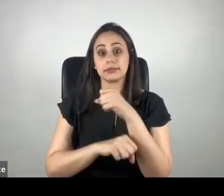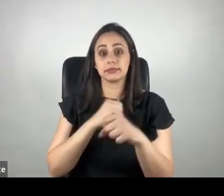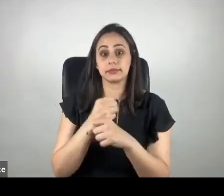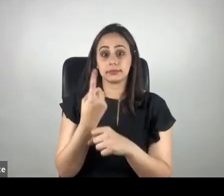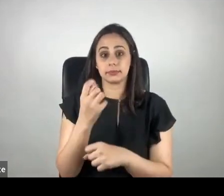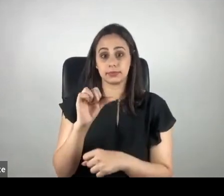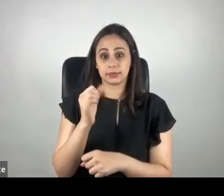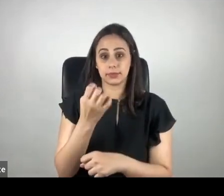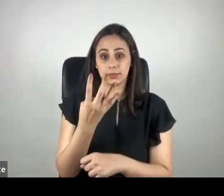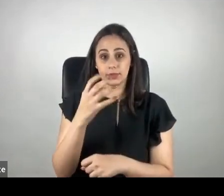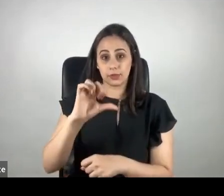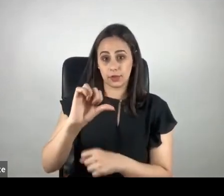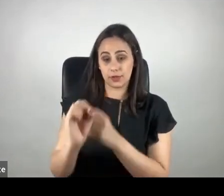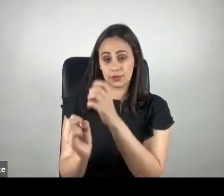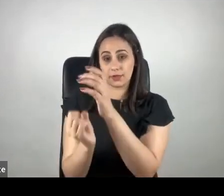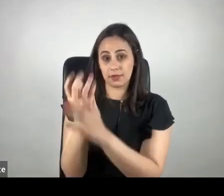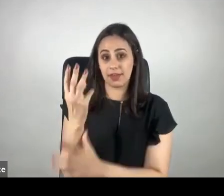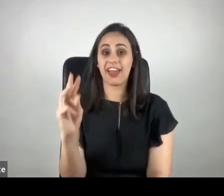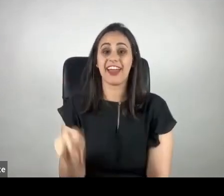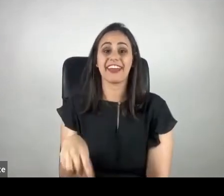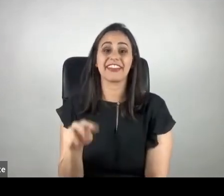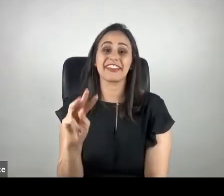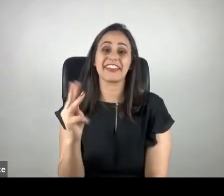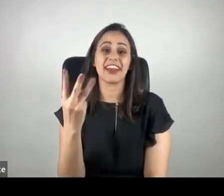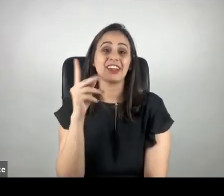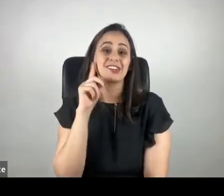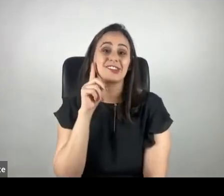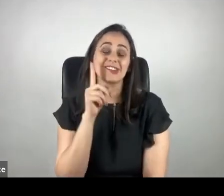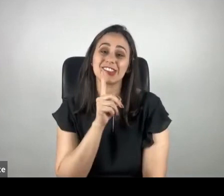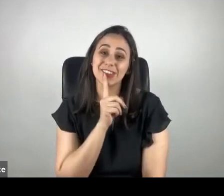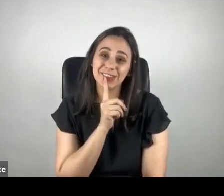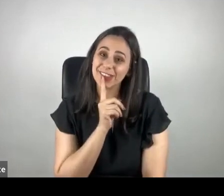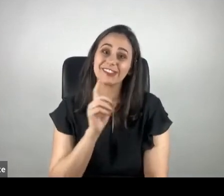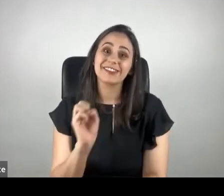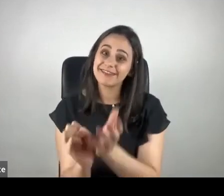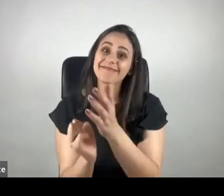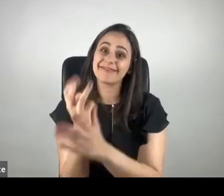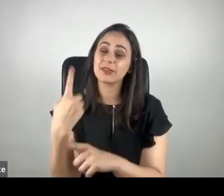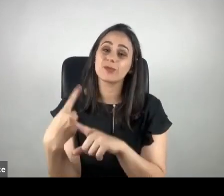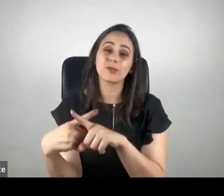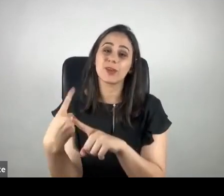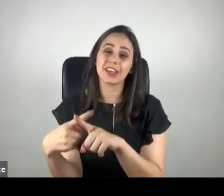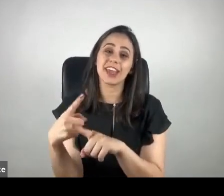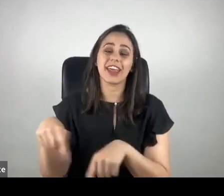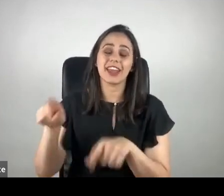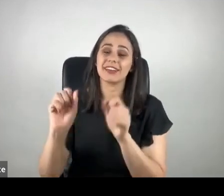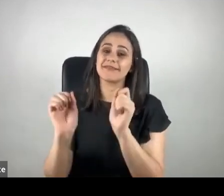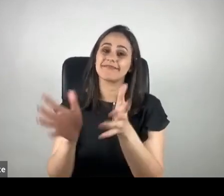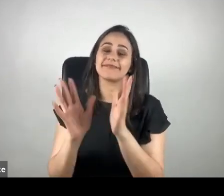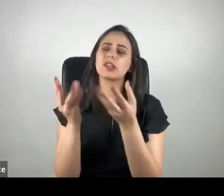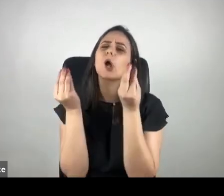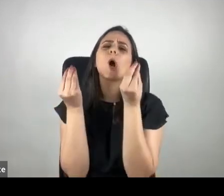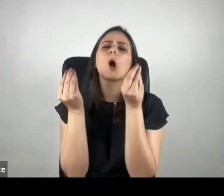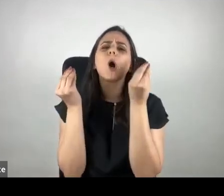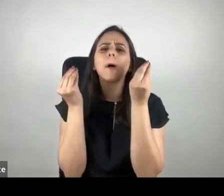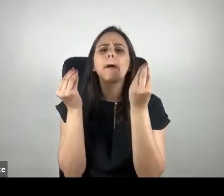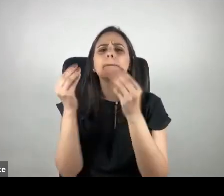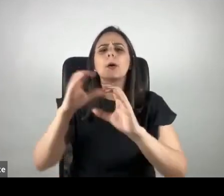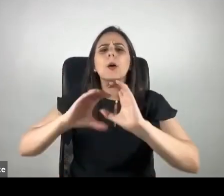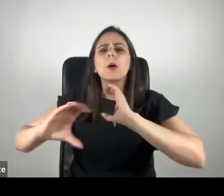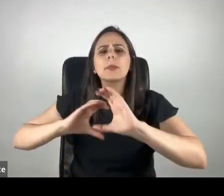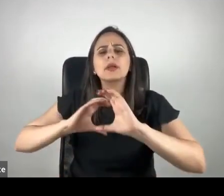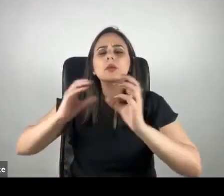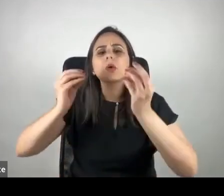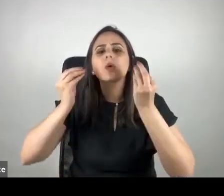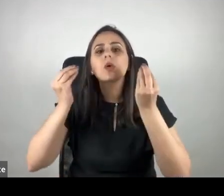foi criado por 3 surdos, porque eles não conseguiam, eles eram sinalizados como que eles iam se